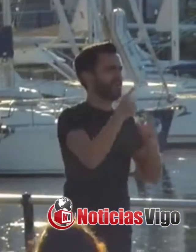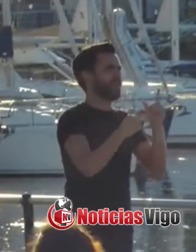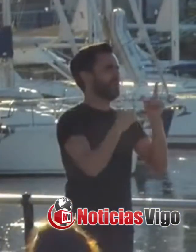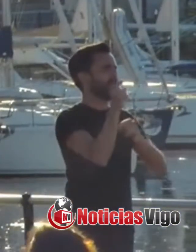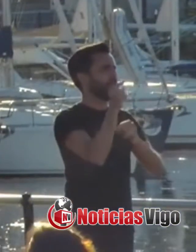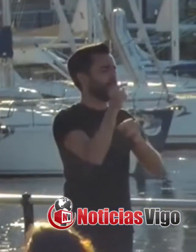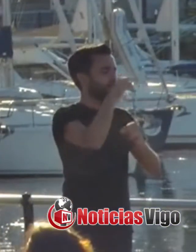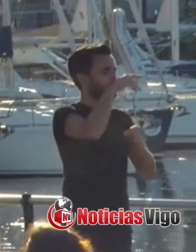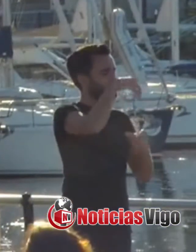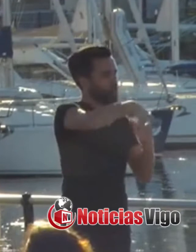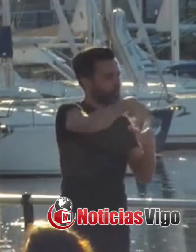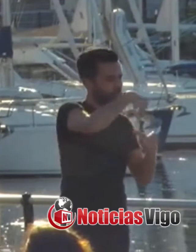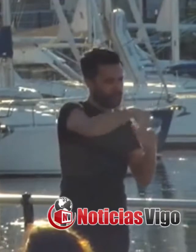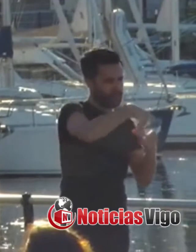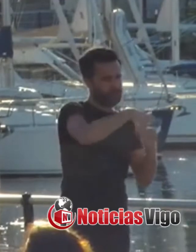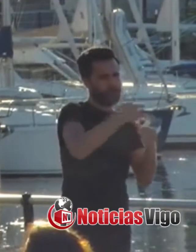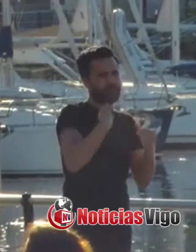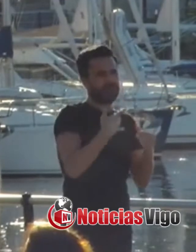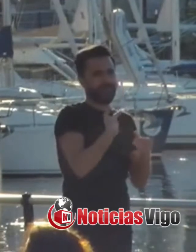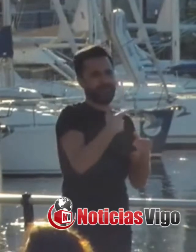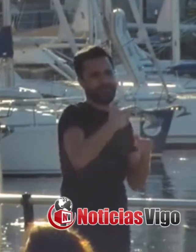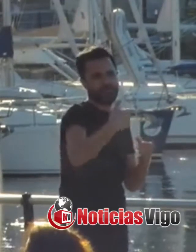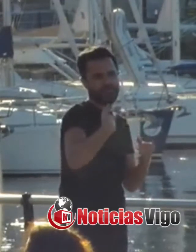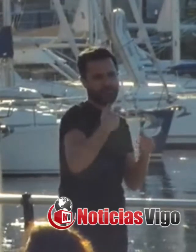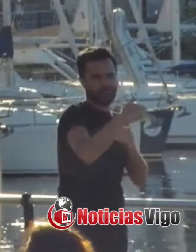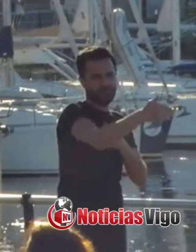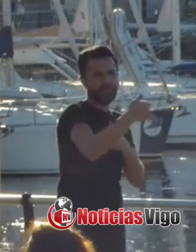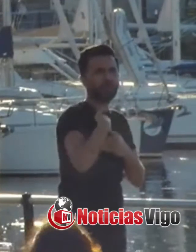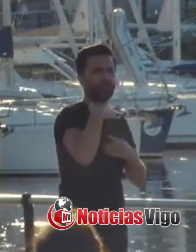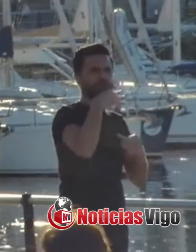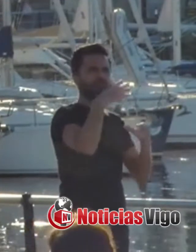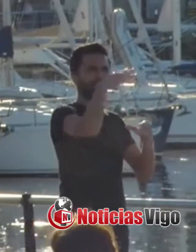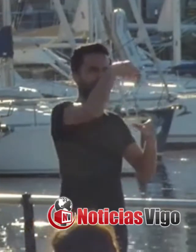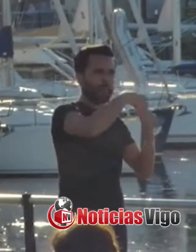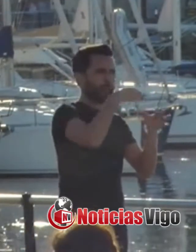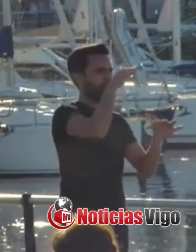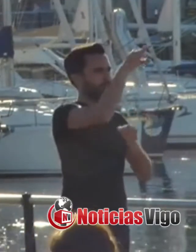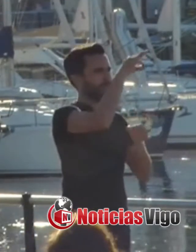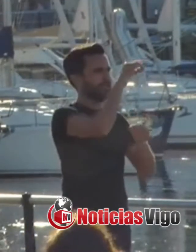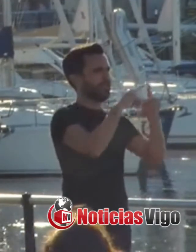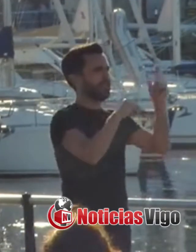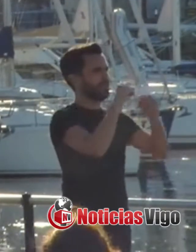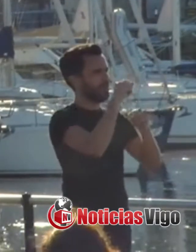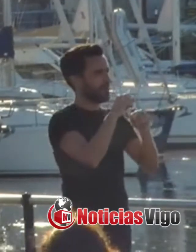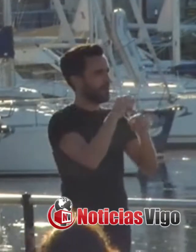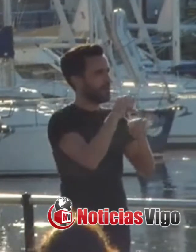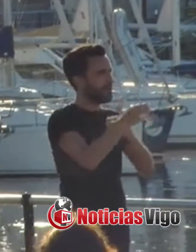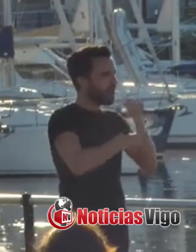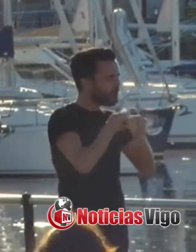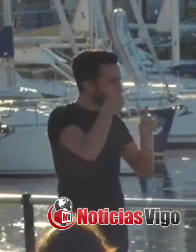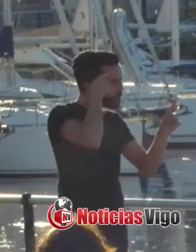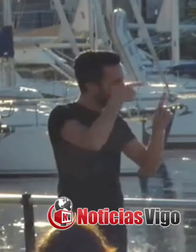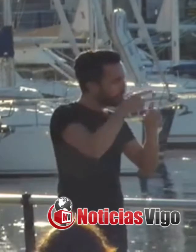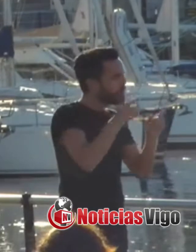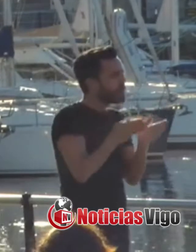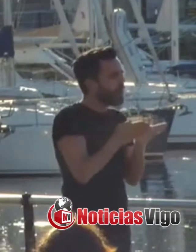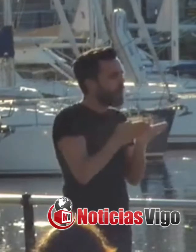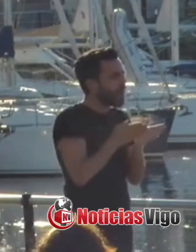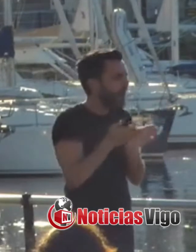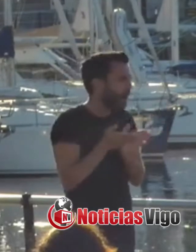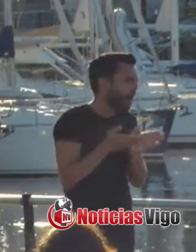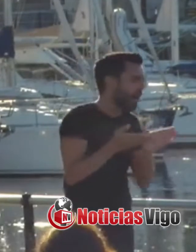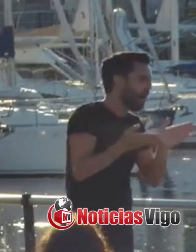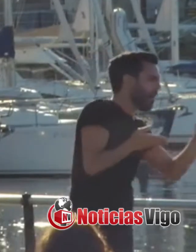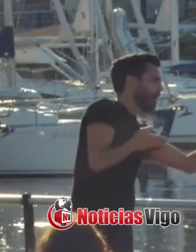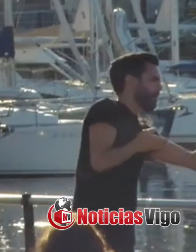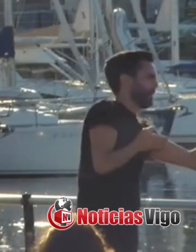o futuro na papeleta do BNG. E que o fagamos para cambiar o rumbo, porque